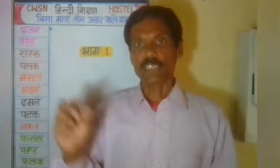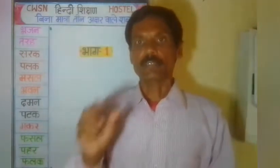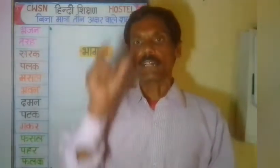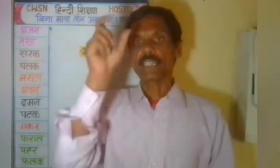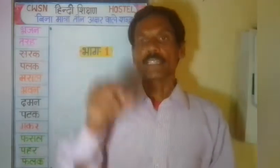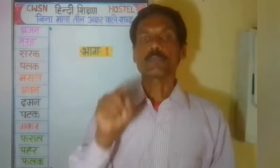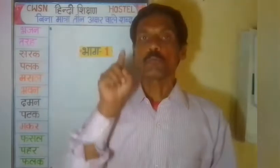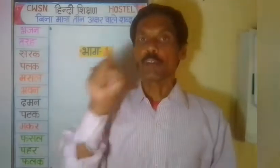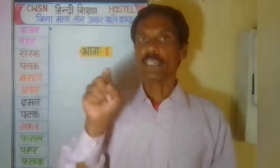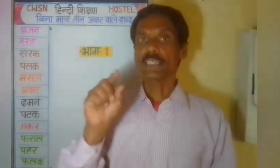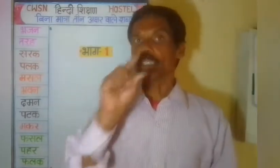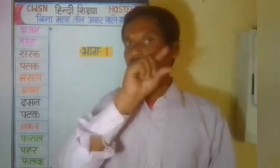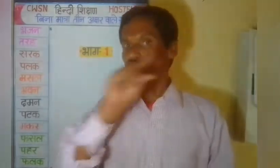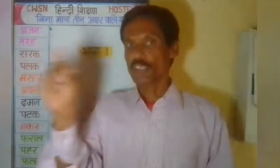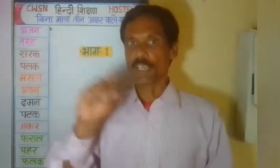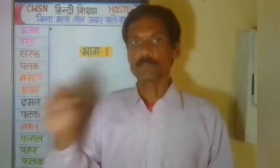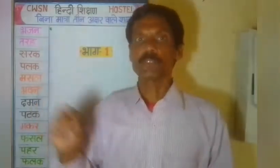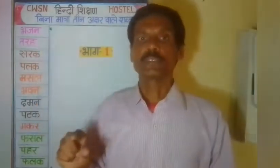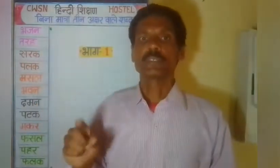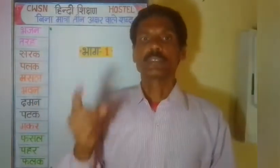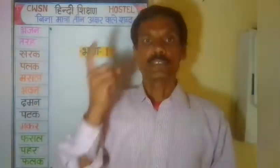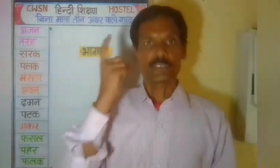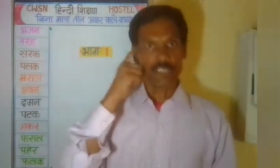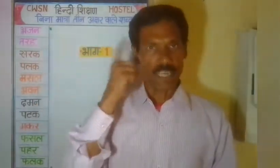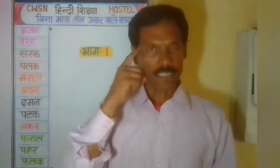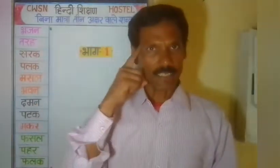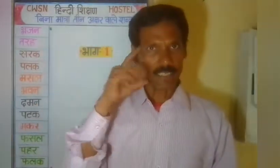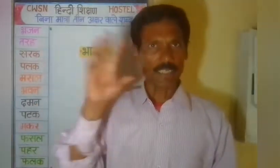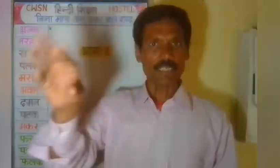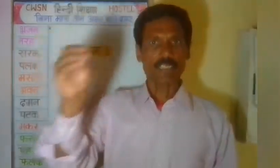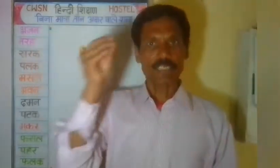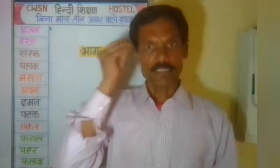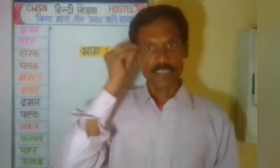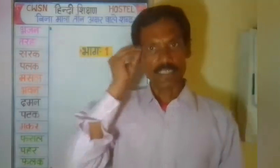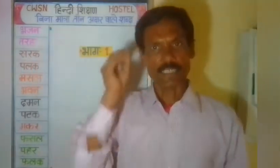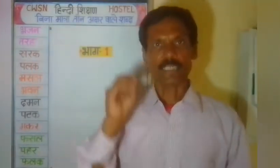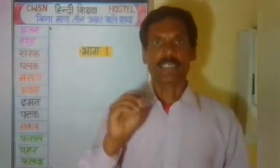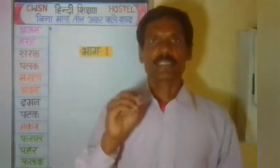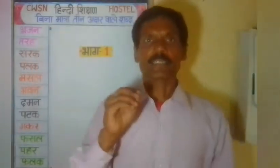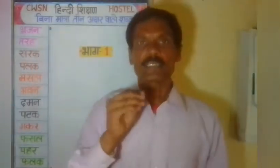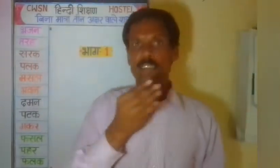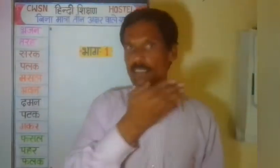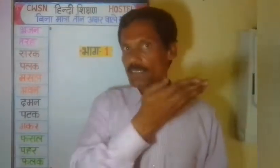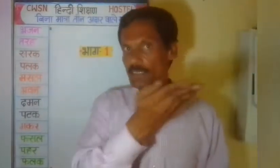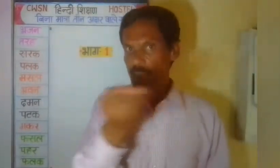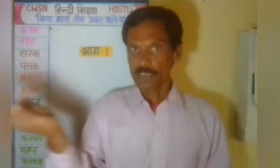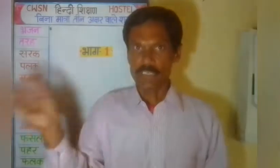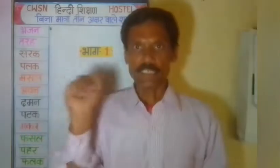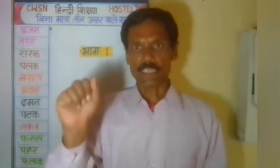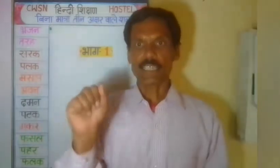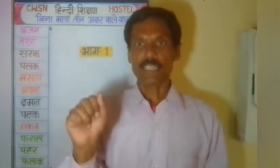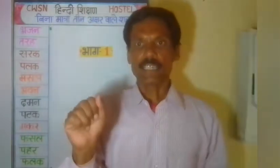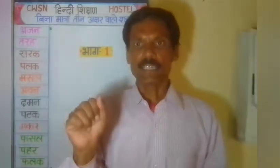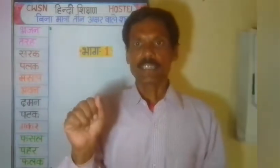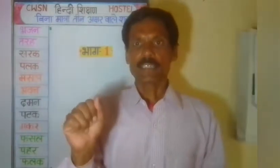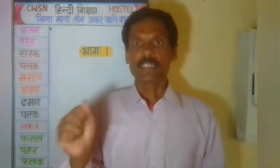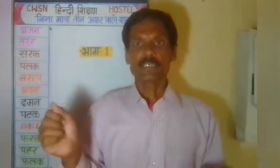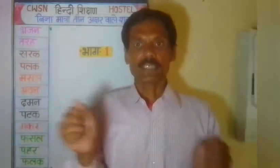अक्षर वाले वह शब्द जानेंगे सीखेंगे जिनके